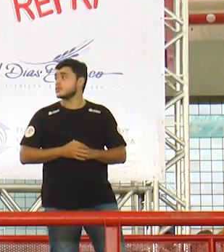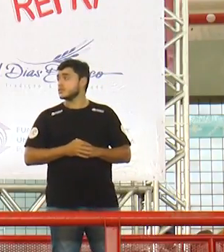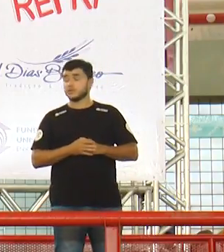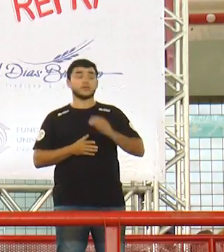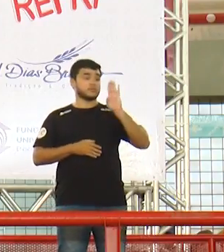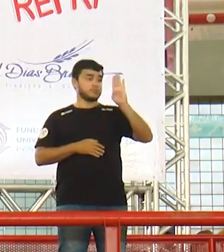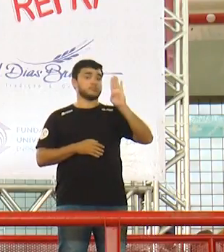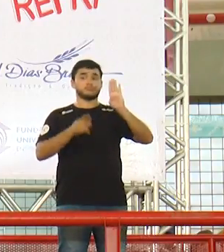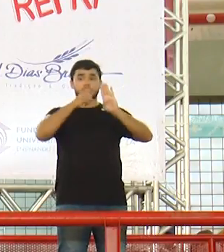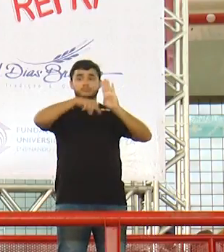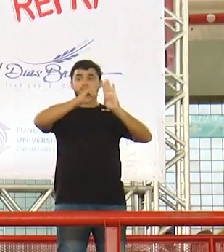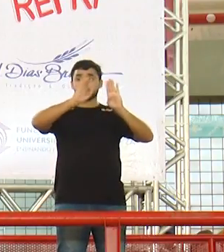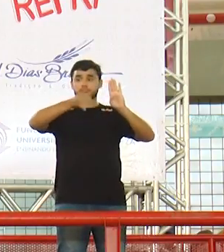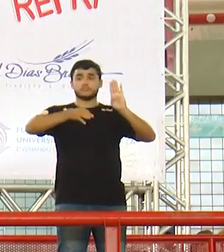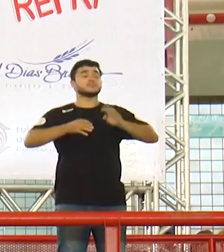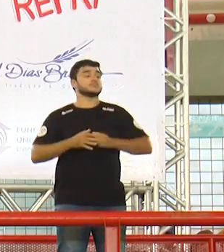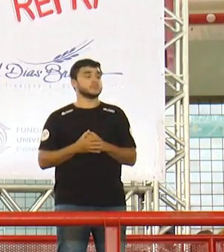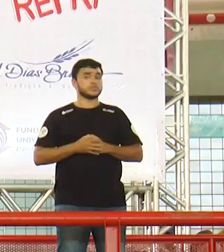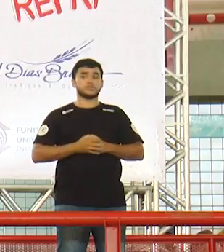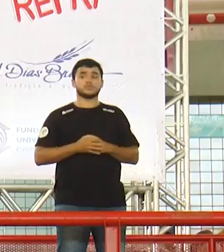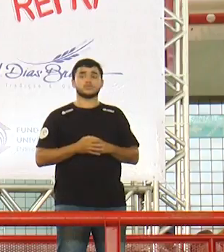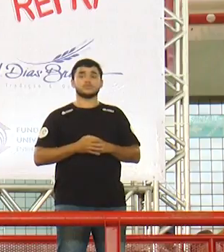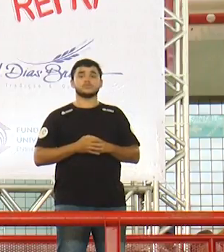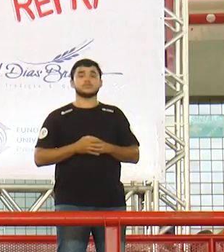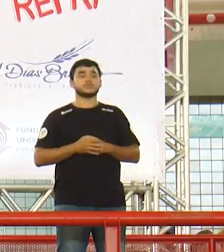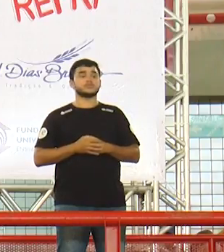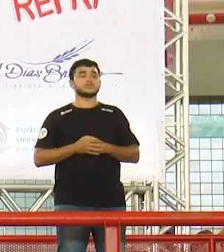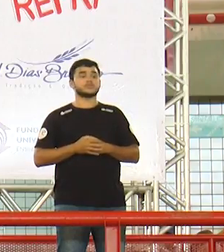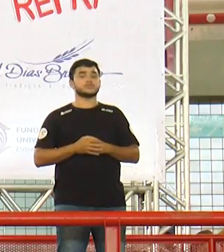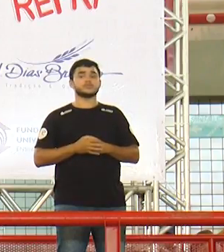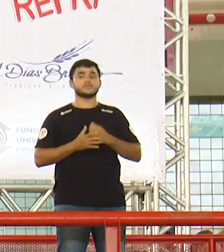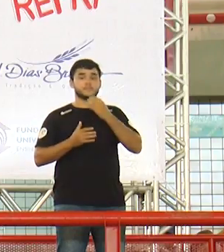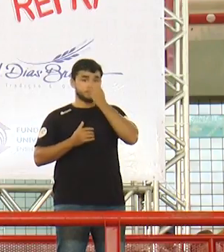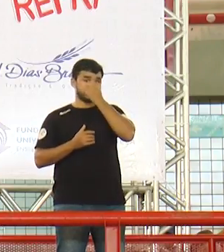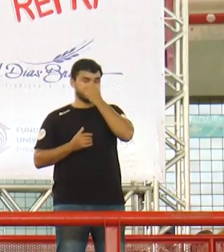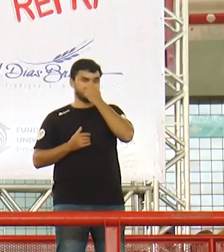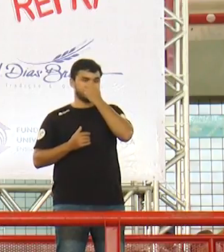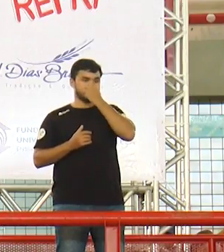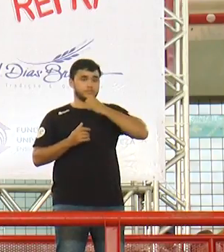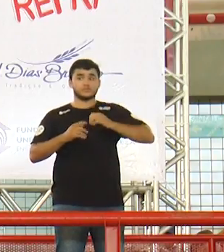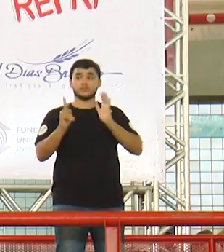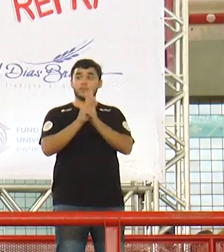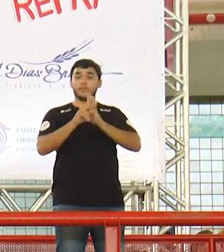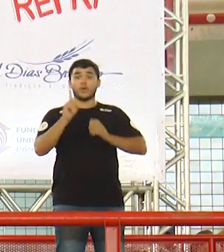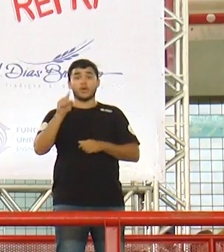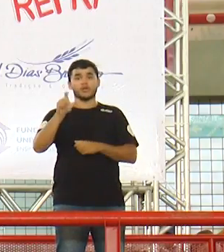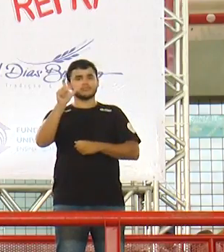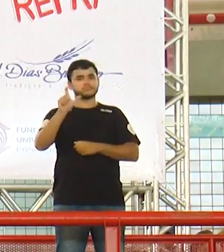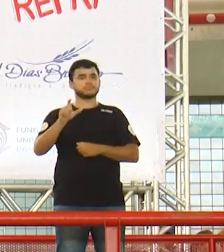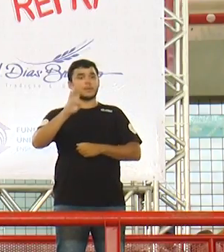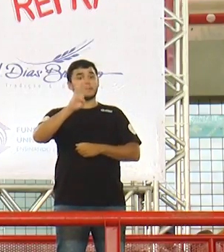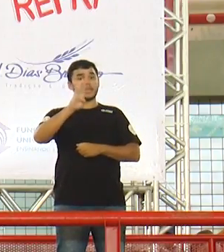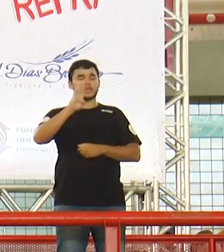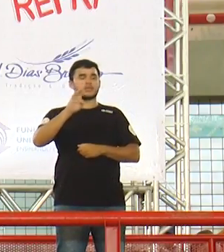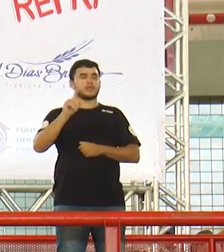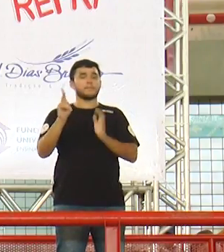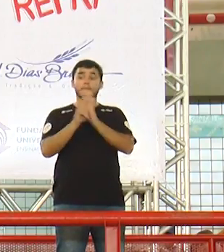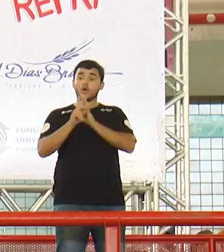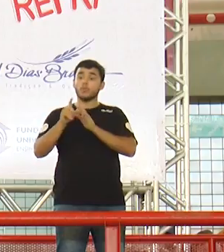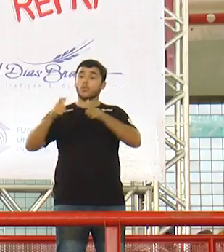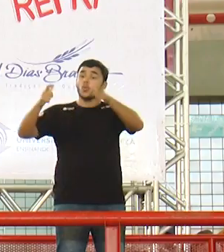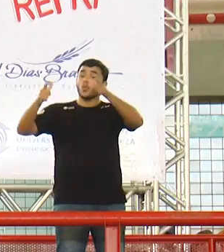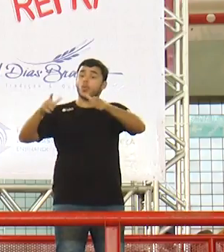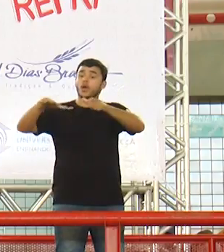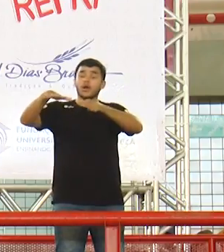Alternativa B, de beleza. Muito bem, porque você tem traços marcantemente regionais na fala do Chico